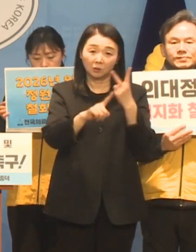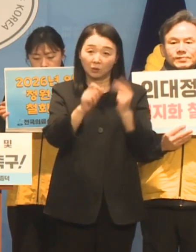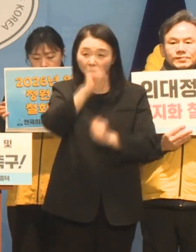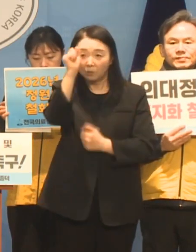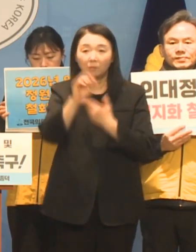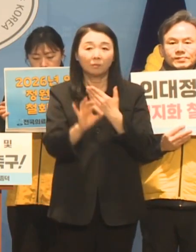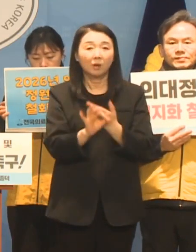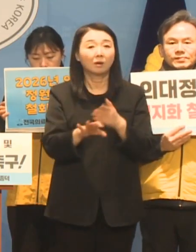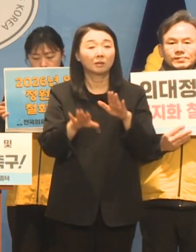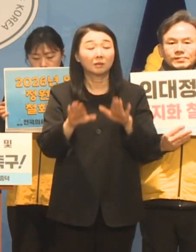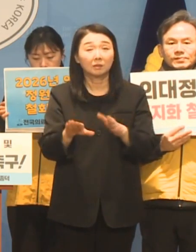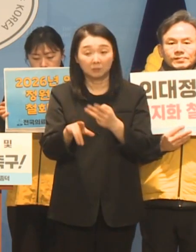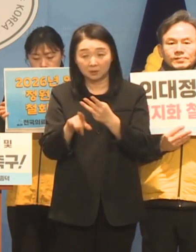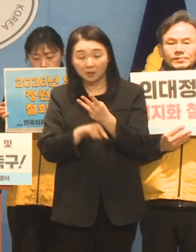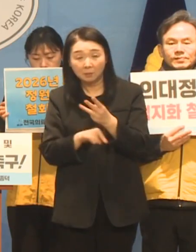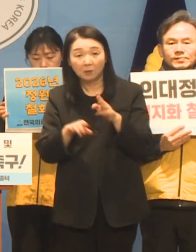이런